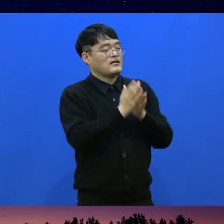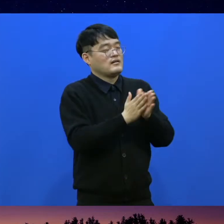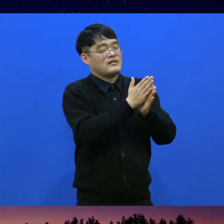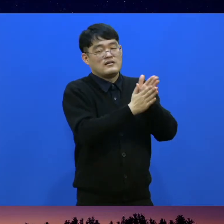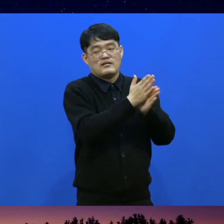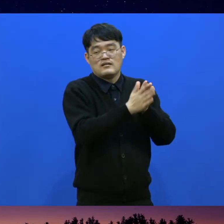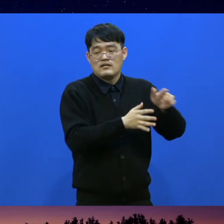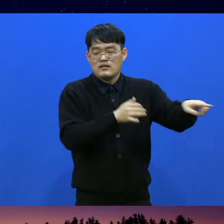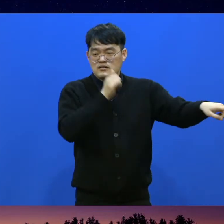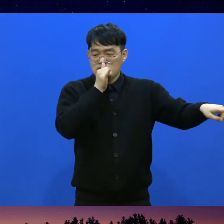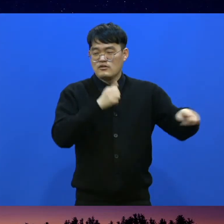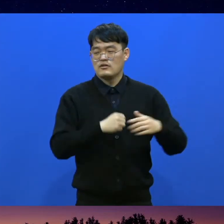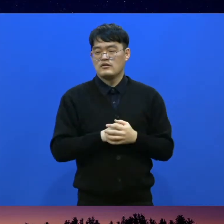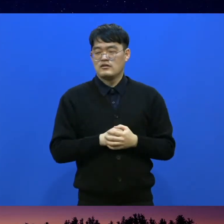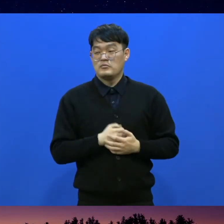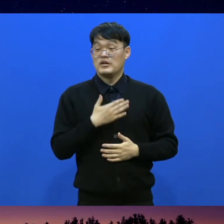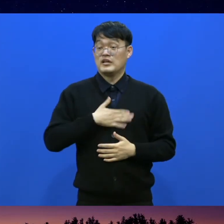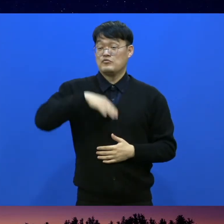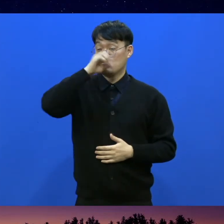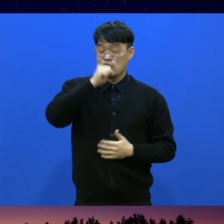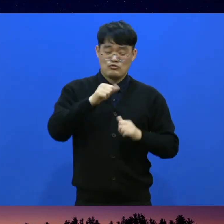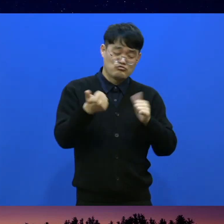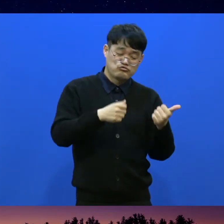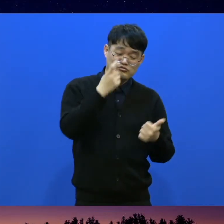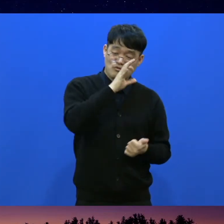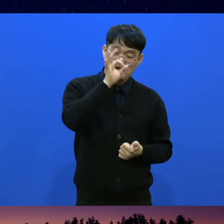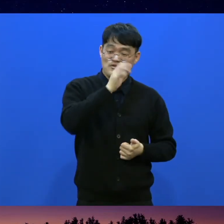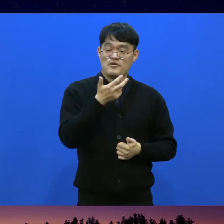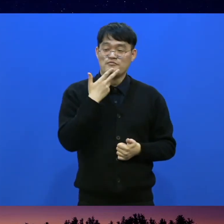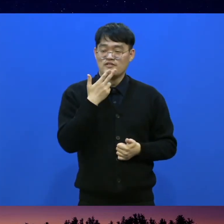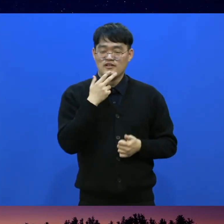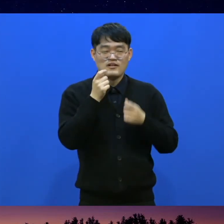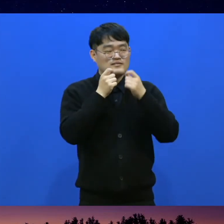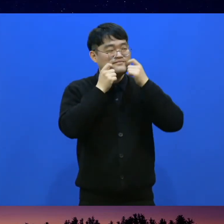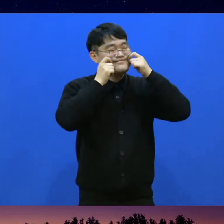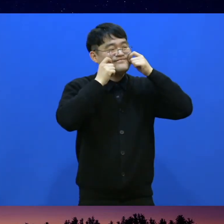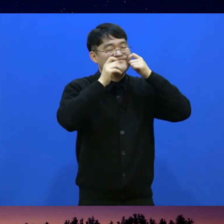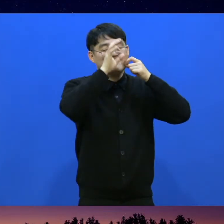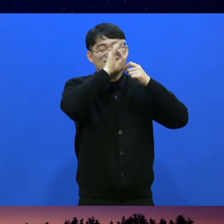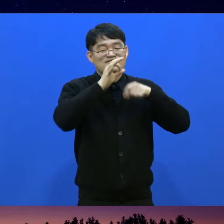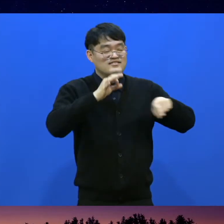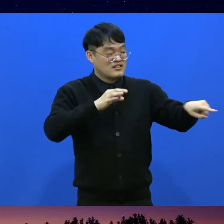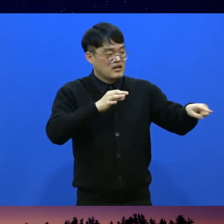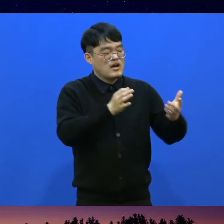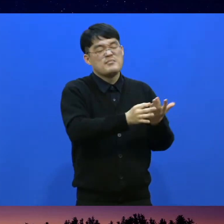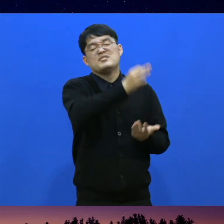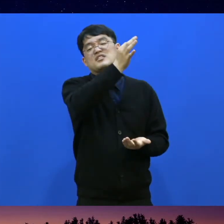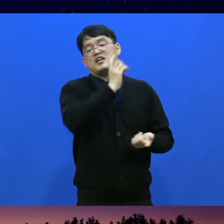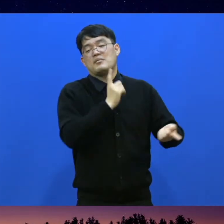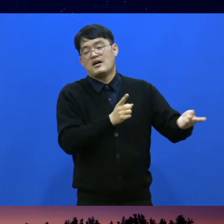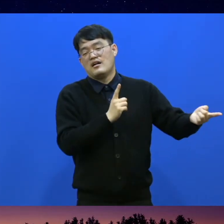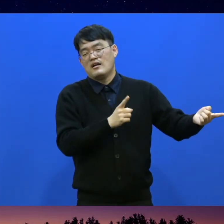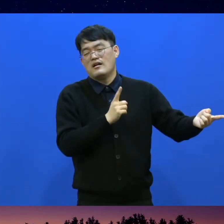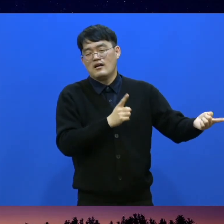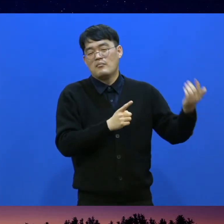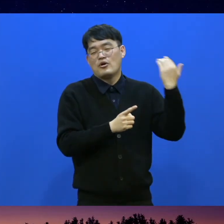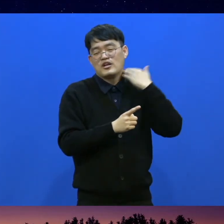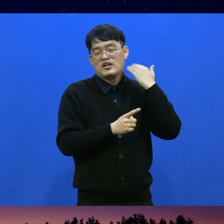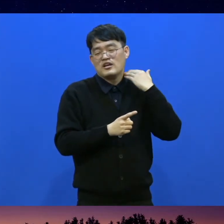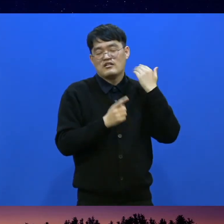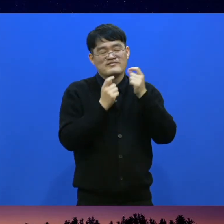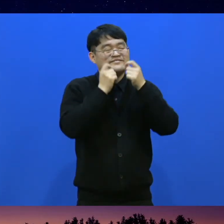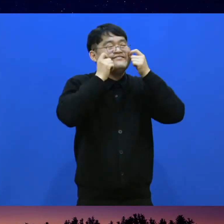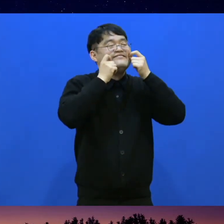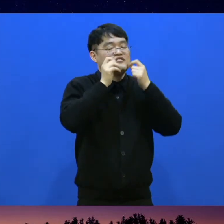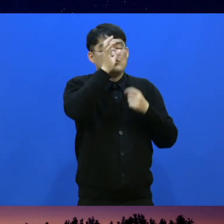뭐 기분 좋게 그 죽은 돼지가 있는지 모르겠지만 그 돼지가 나오면 그렇게 비싸대요. 부르는 게 값이래요. 그